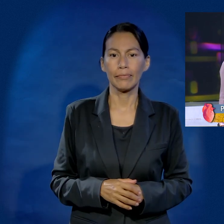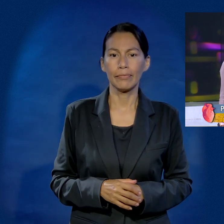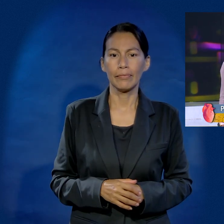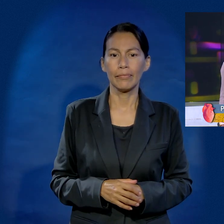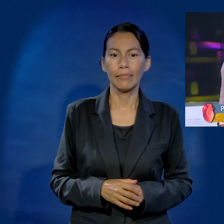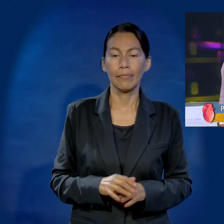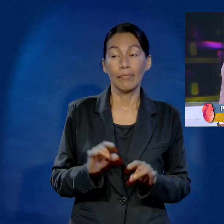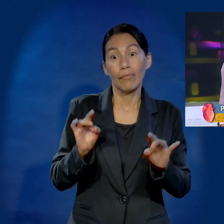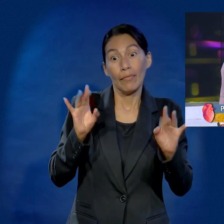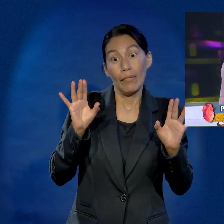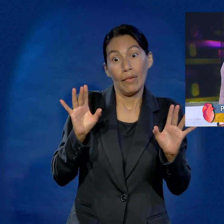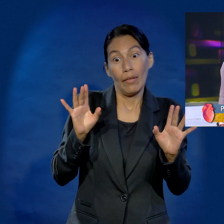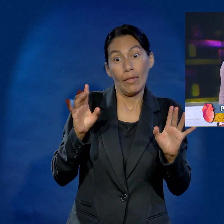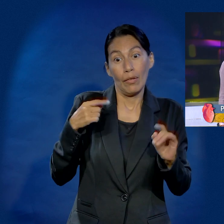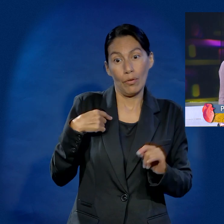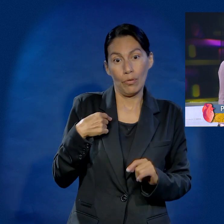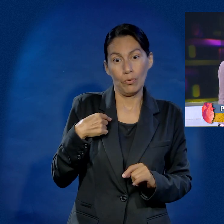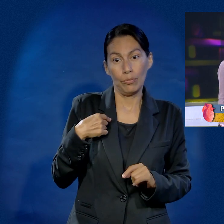Una vez,